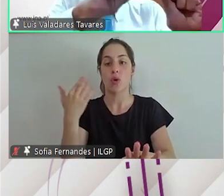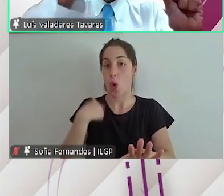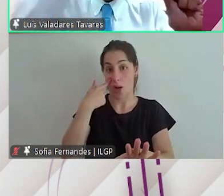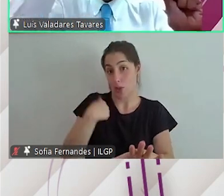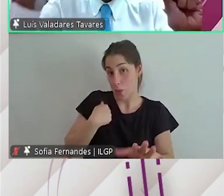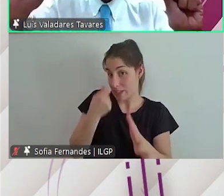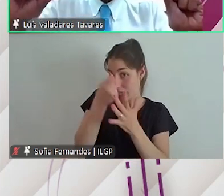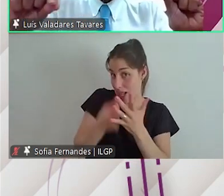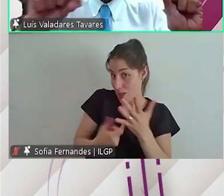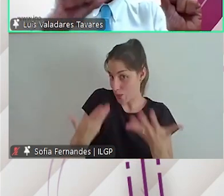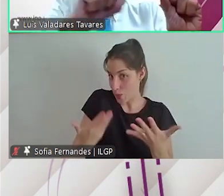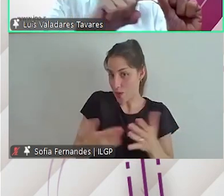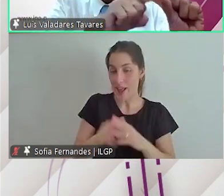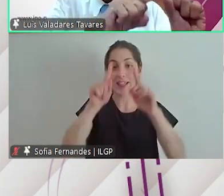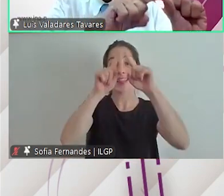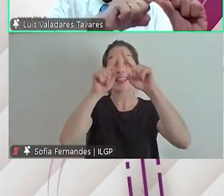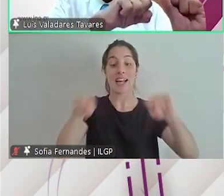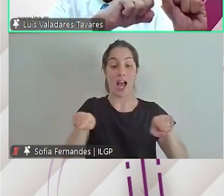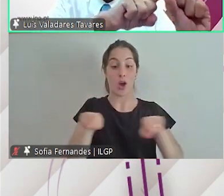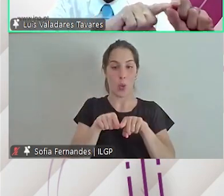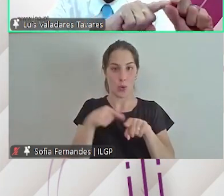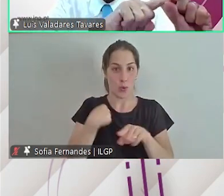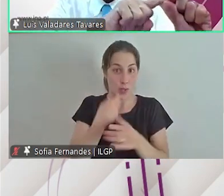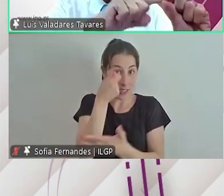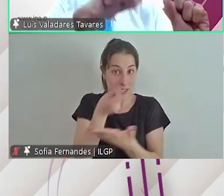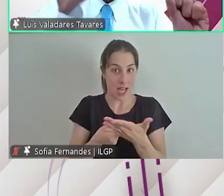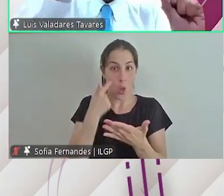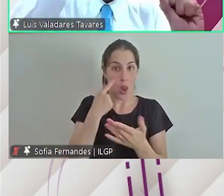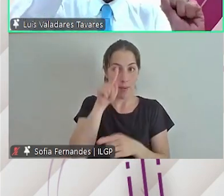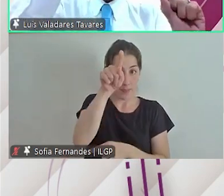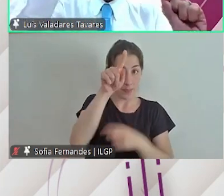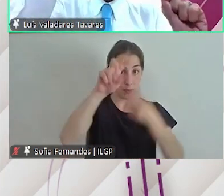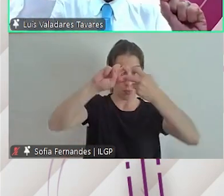espaço, um triângulo virtual, é problemas,